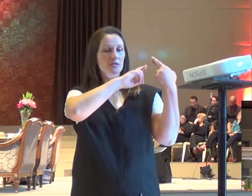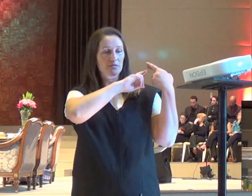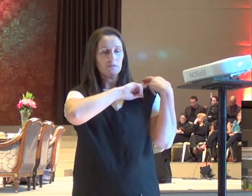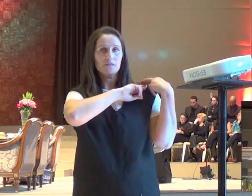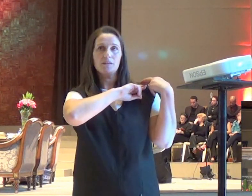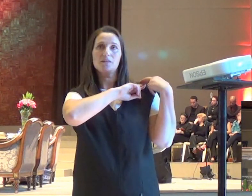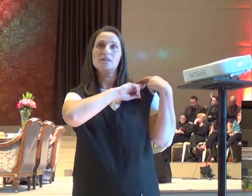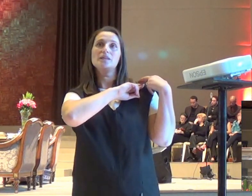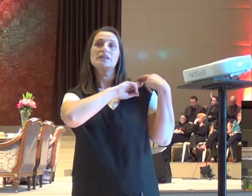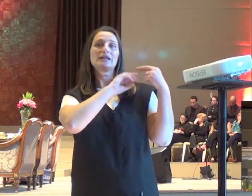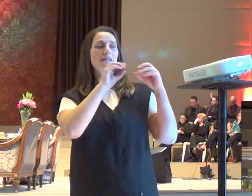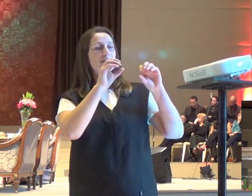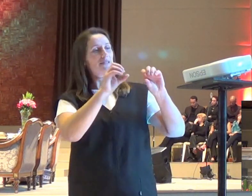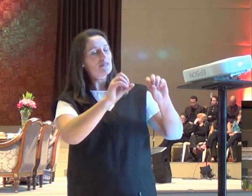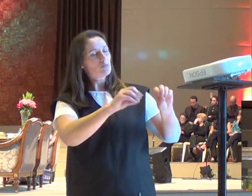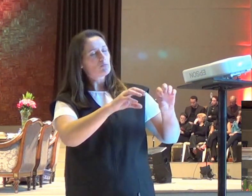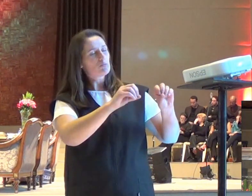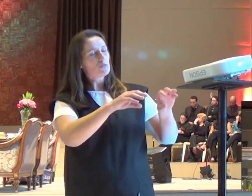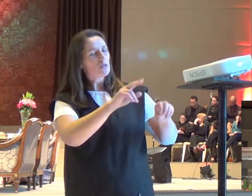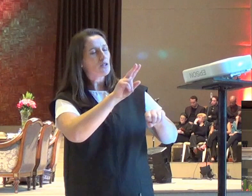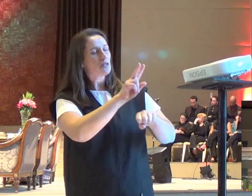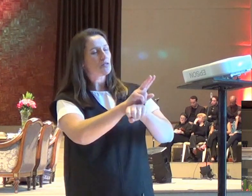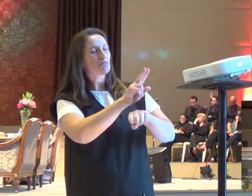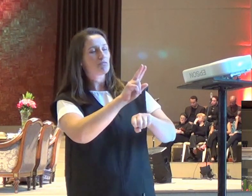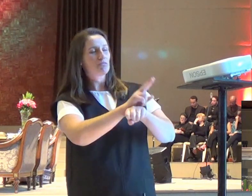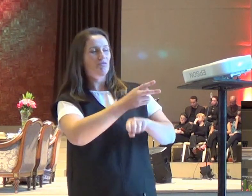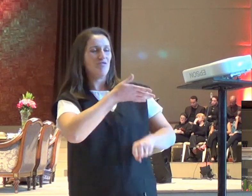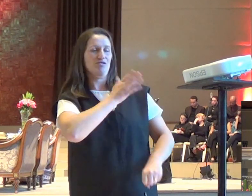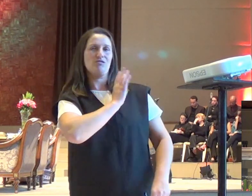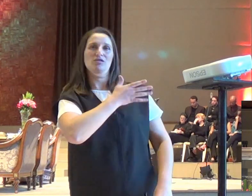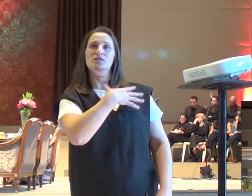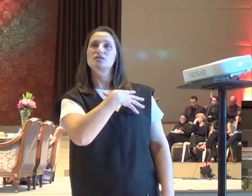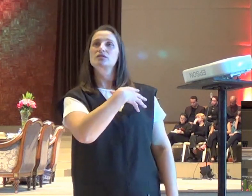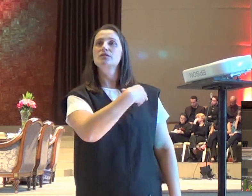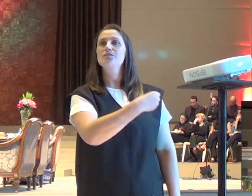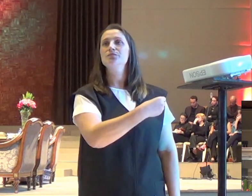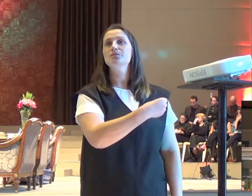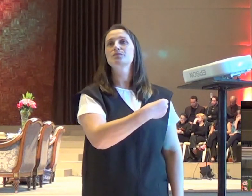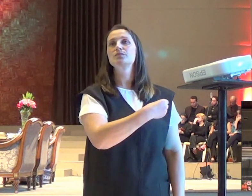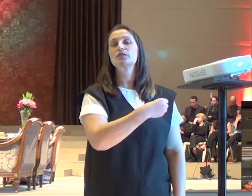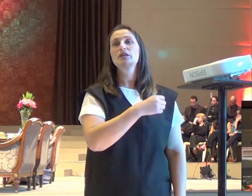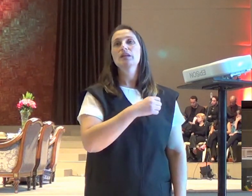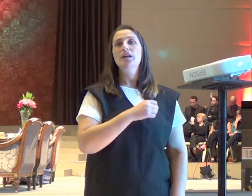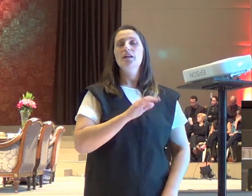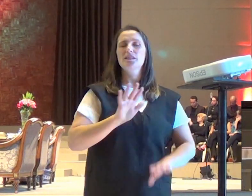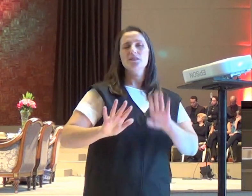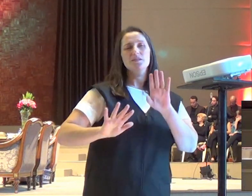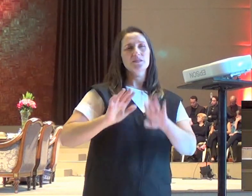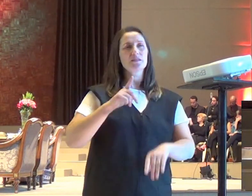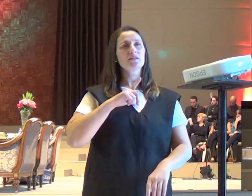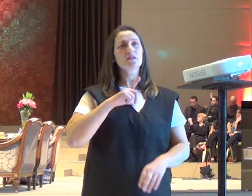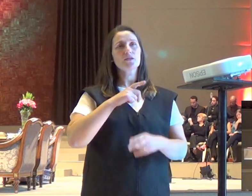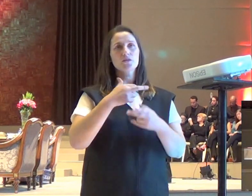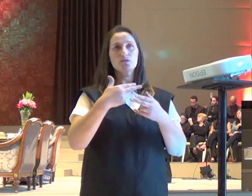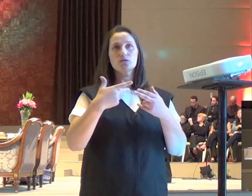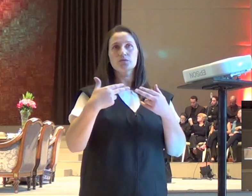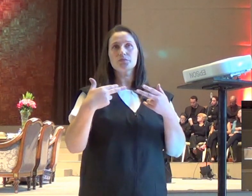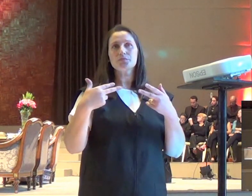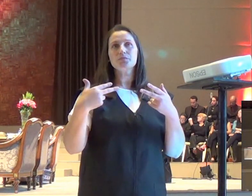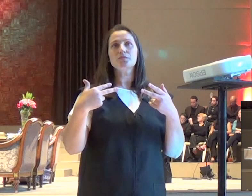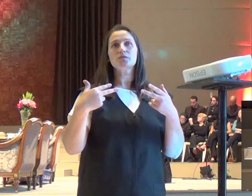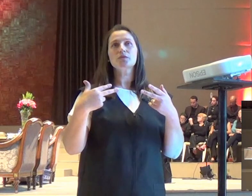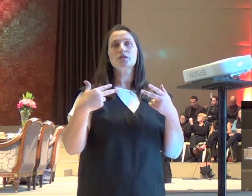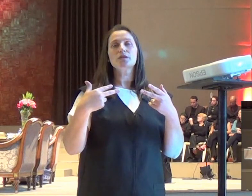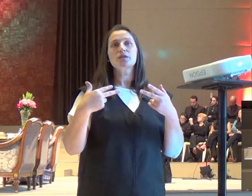o coração dos nossos filhos, e se tem uma coisa que às vezes fica relegada segundo e